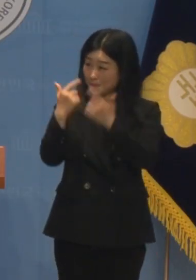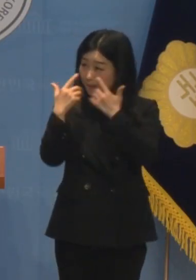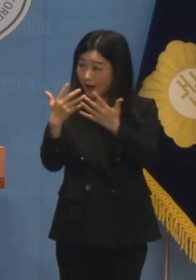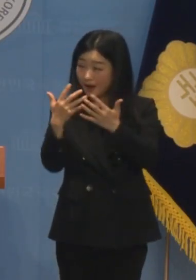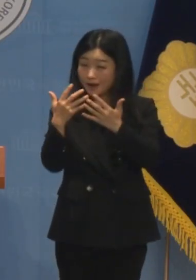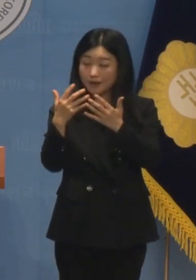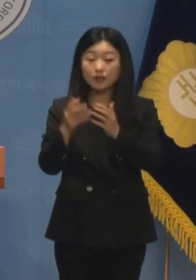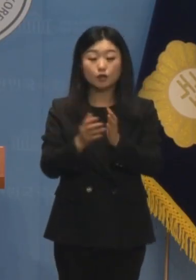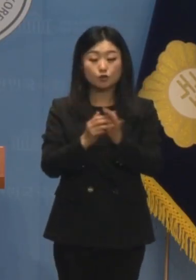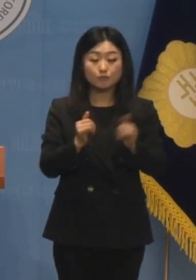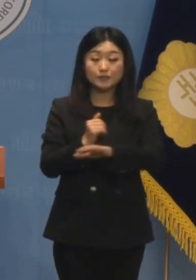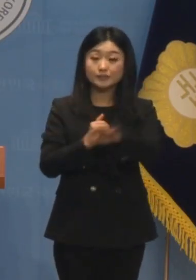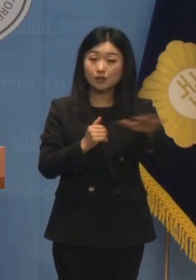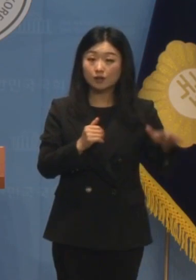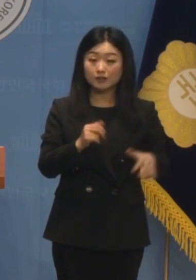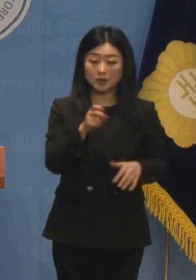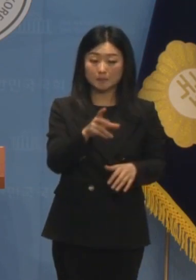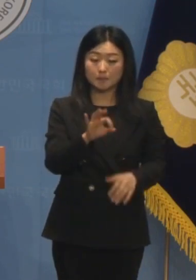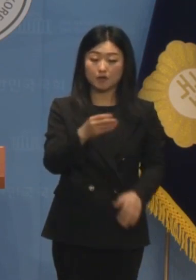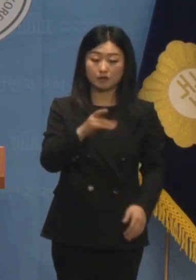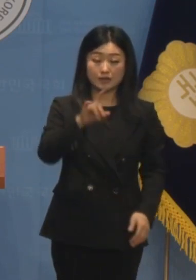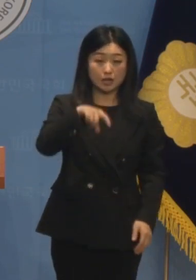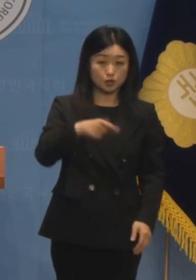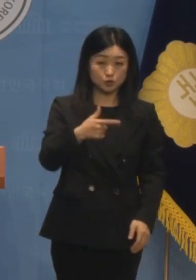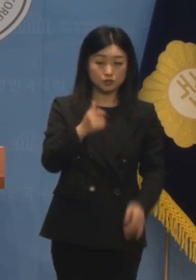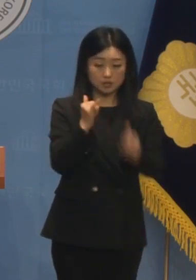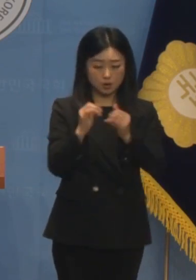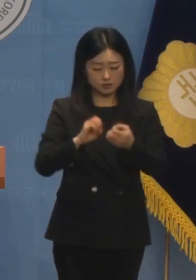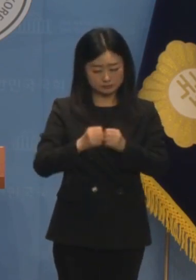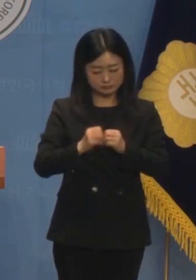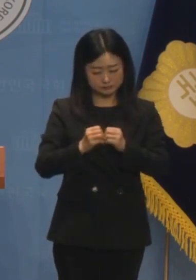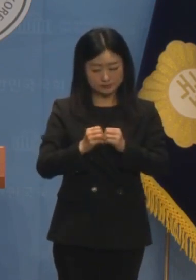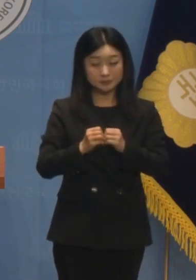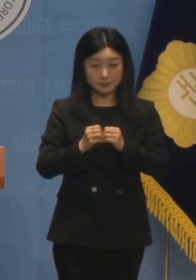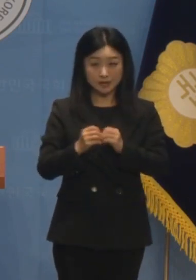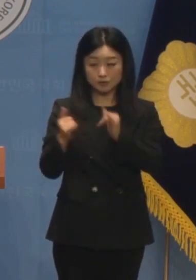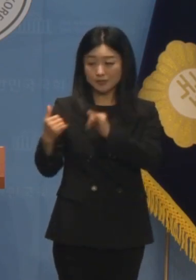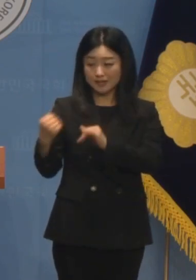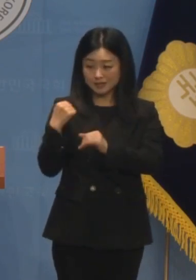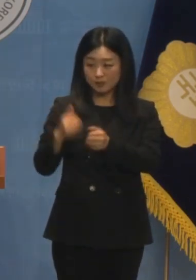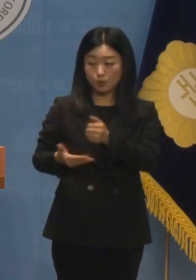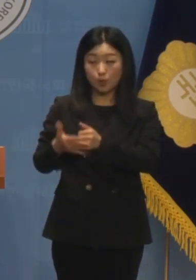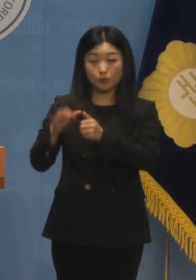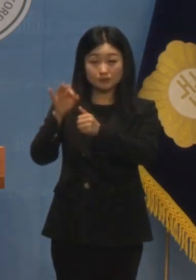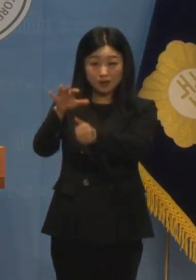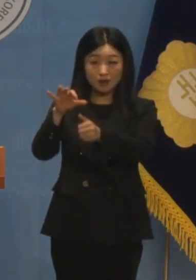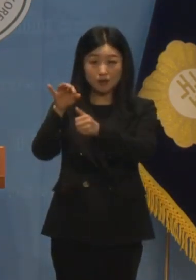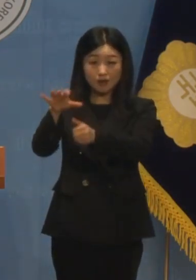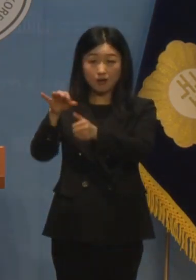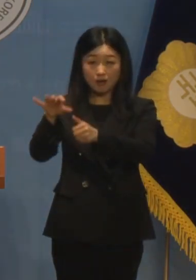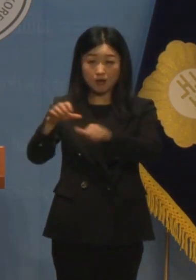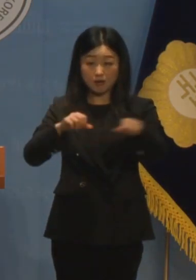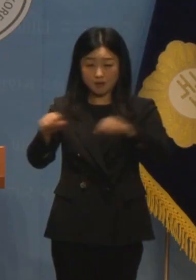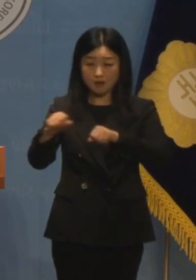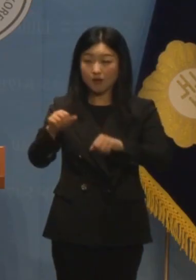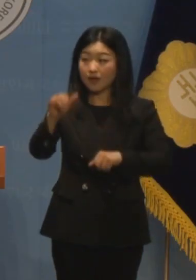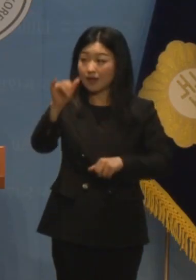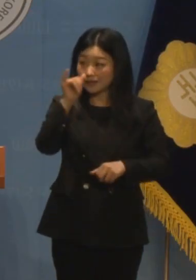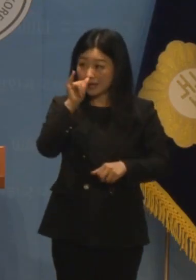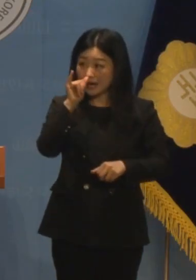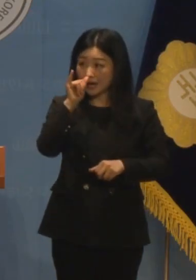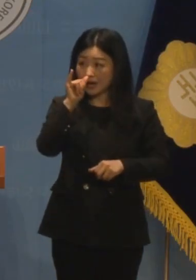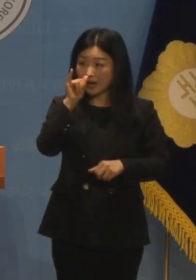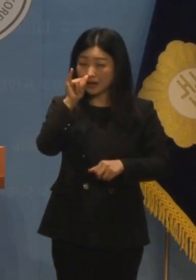국민은 명태균 씨가 여론 조작을 일삼으며 국민의힘 공천을 떡 주무르듯 주무를 수